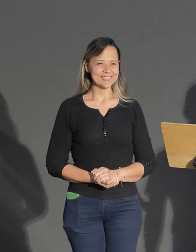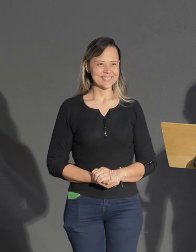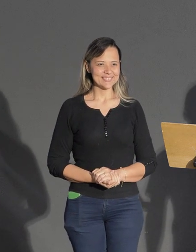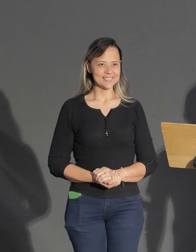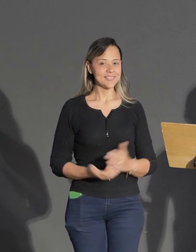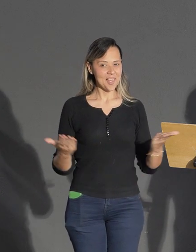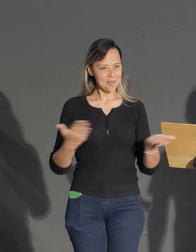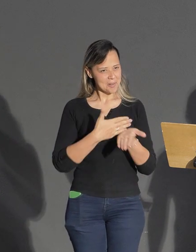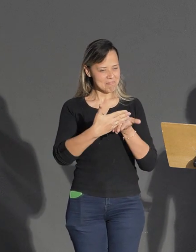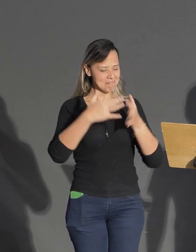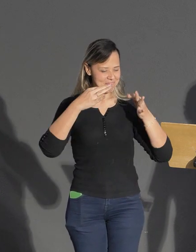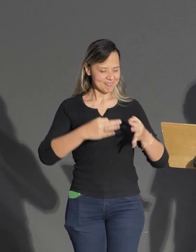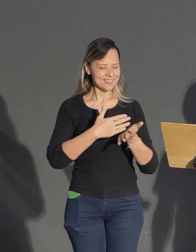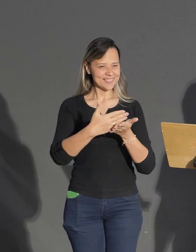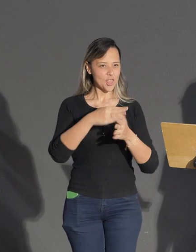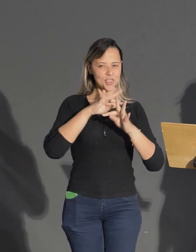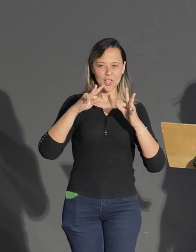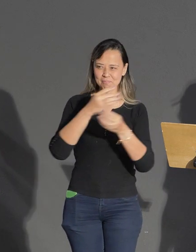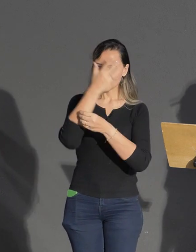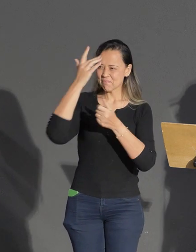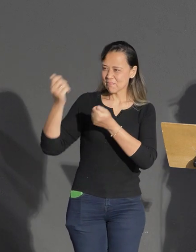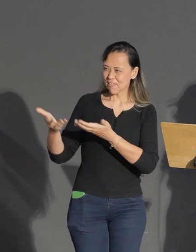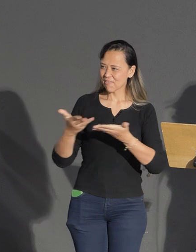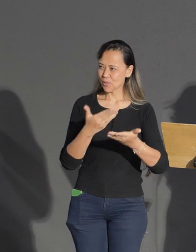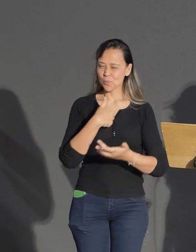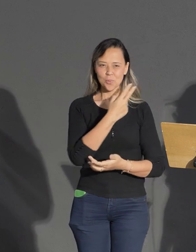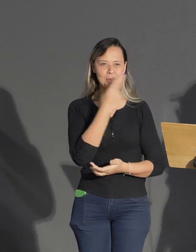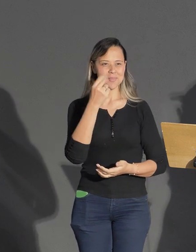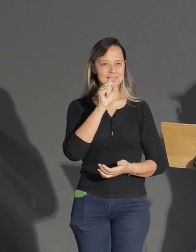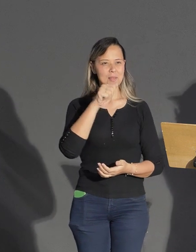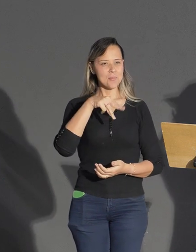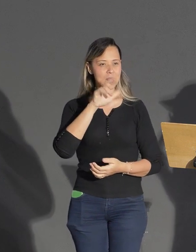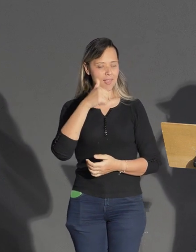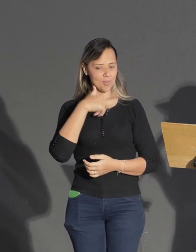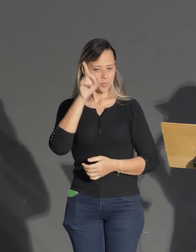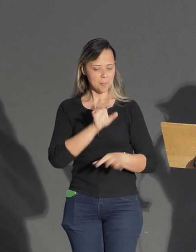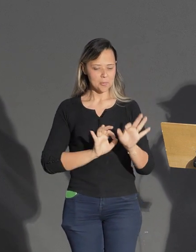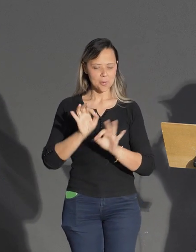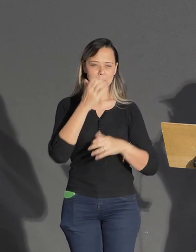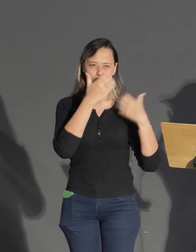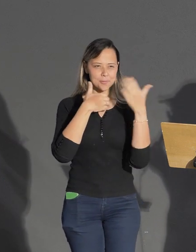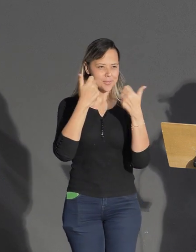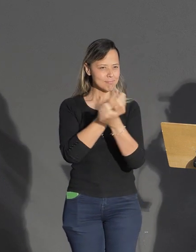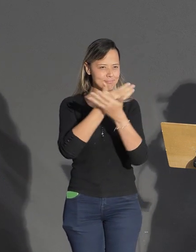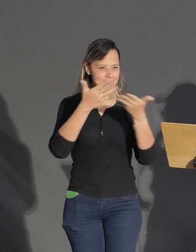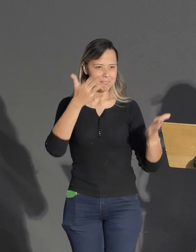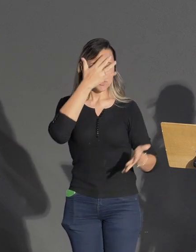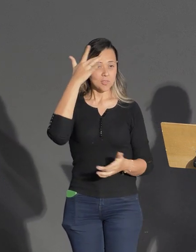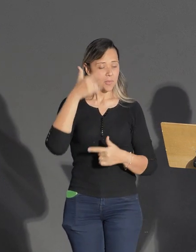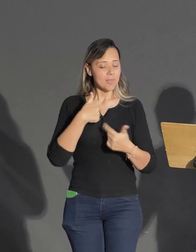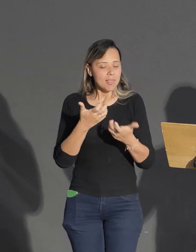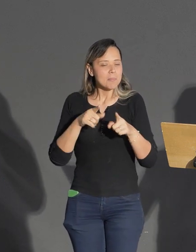Agora é a nossa entrada oficial. Sejam todos bem-vindos. Meu nome é Samuca. Eu sou diretor do projeto Música para Todos. E